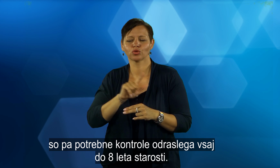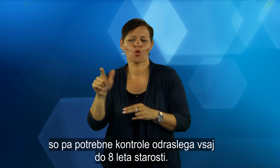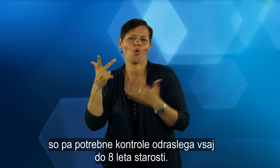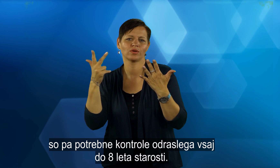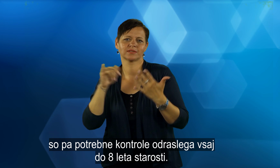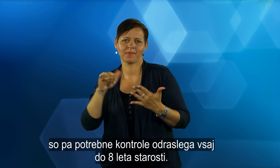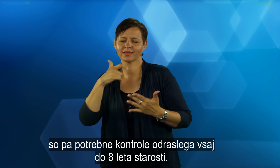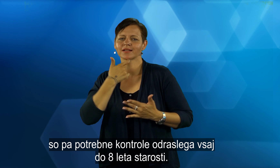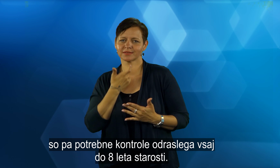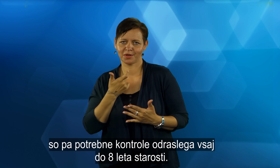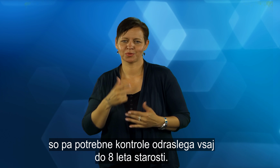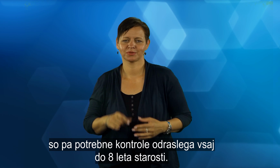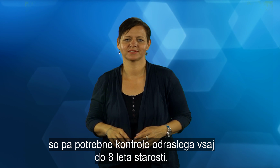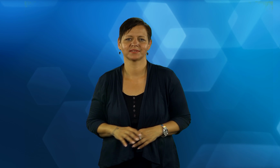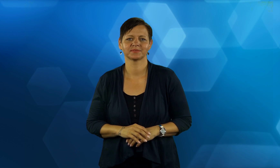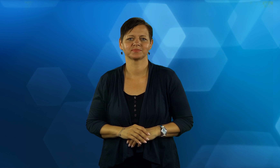do 8. leta starosti.